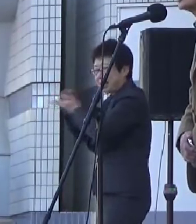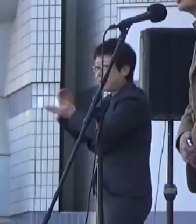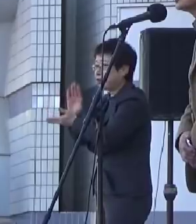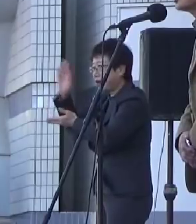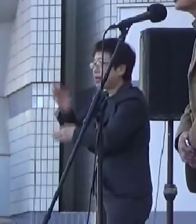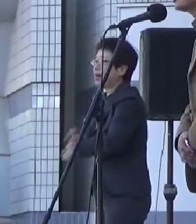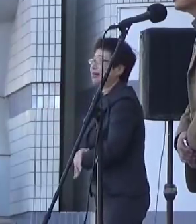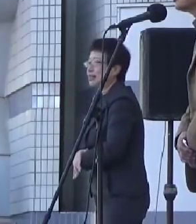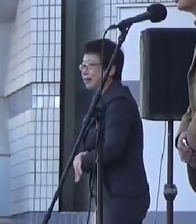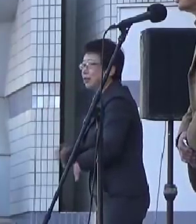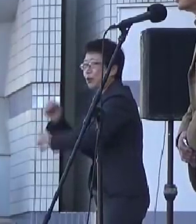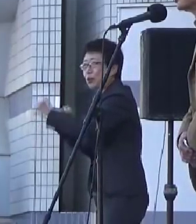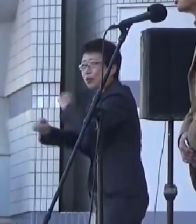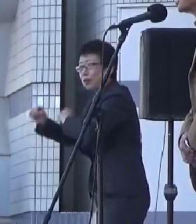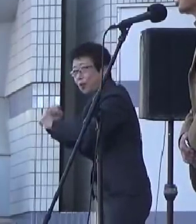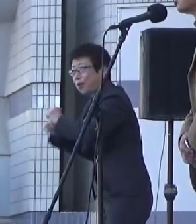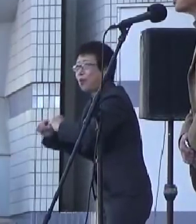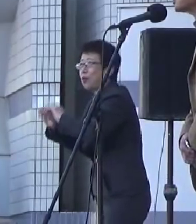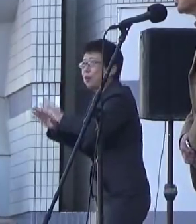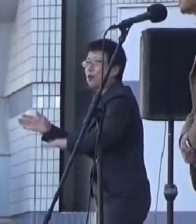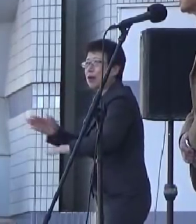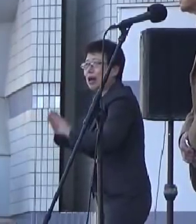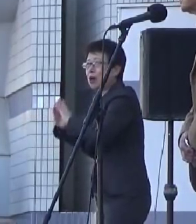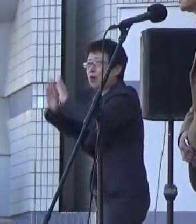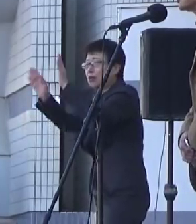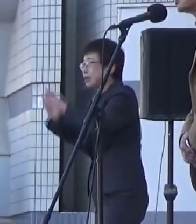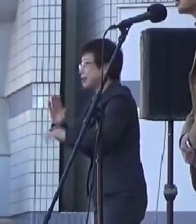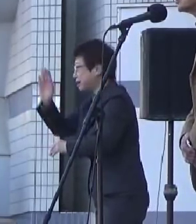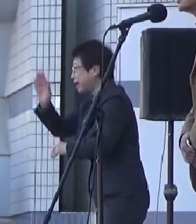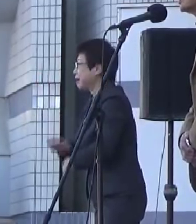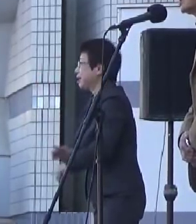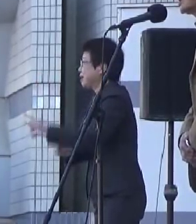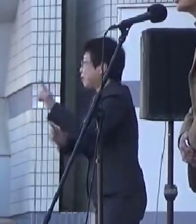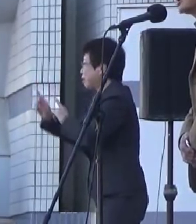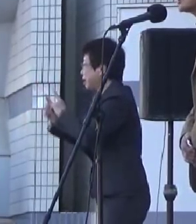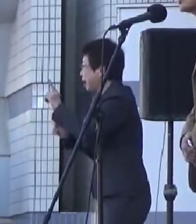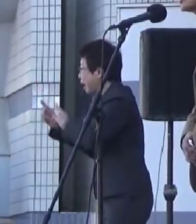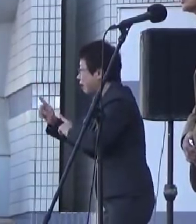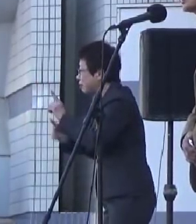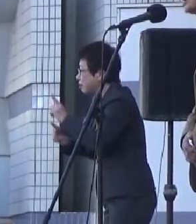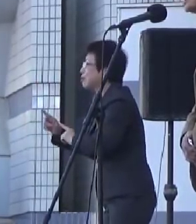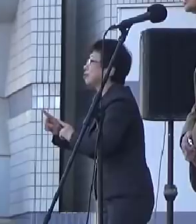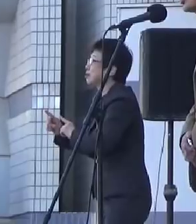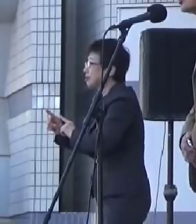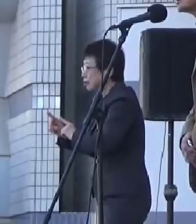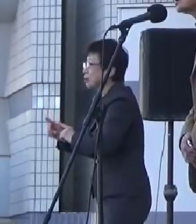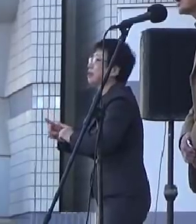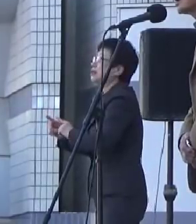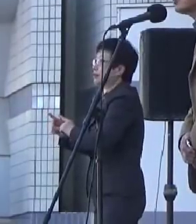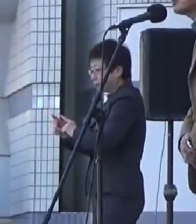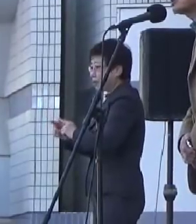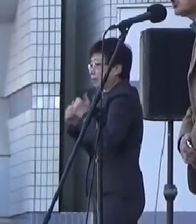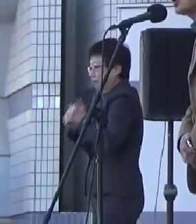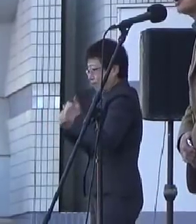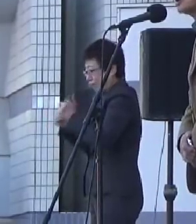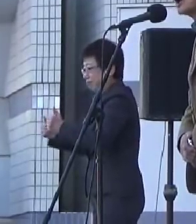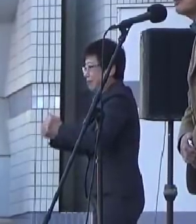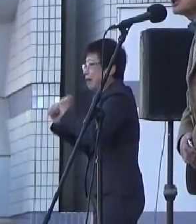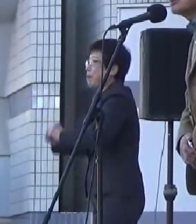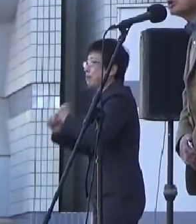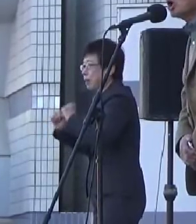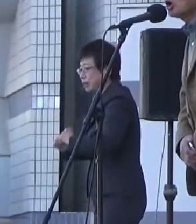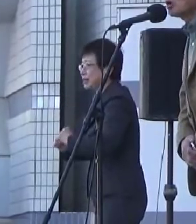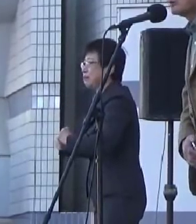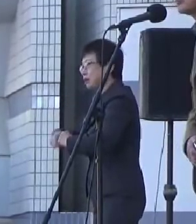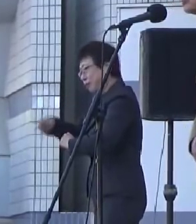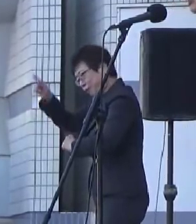。そういう行動を今日から起こしてください。とにかく春の嵐をついて更新で頑張りましょう。頑